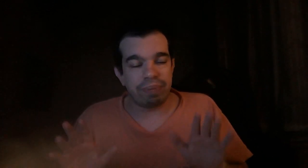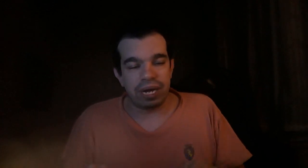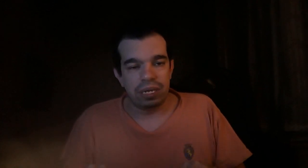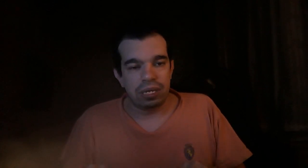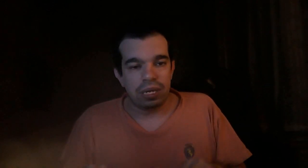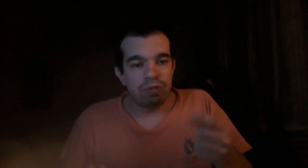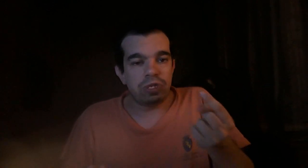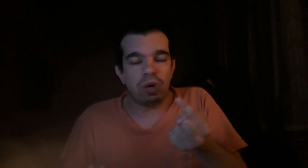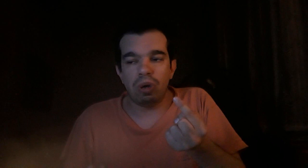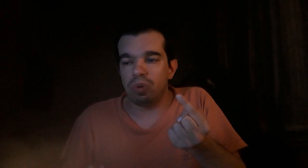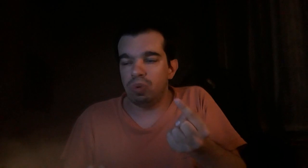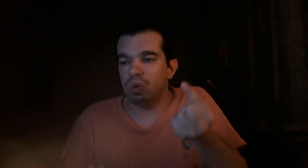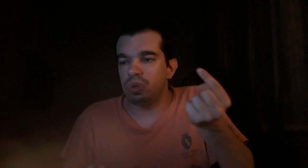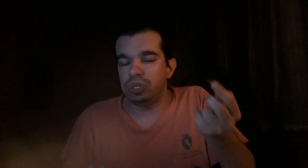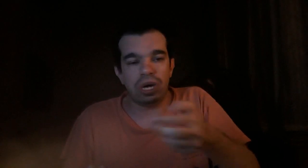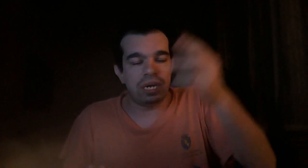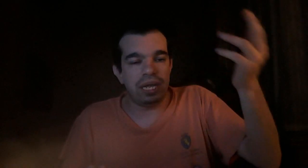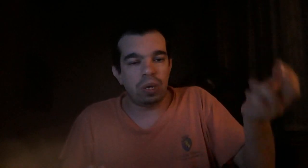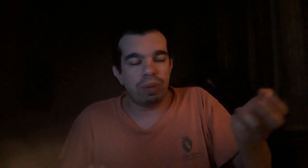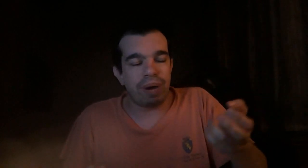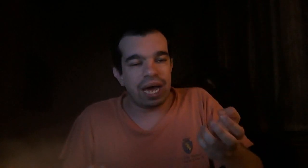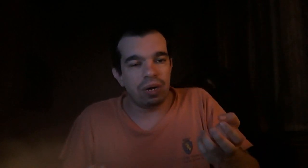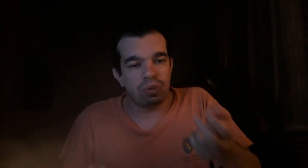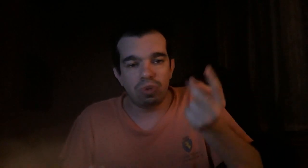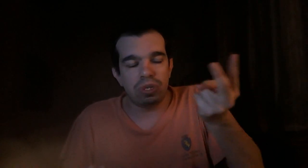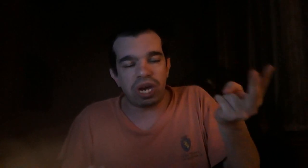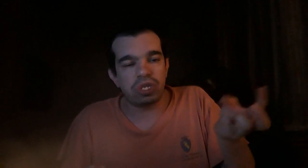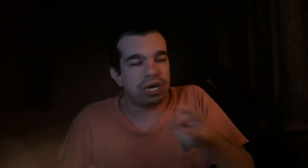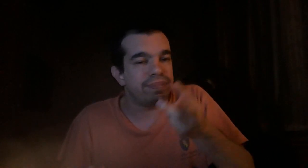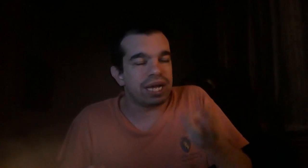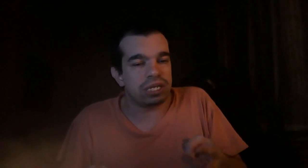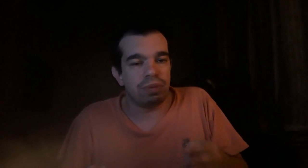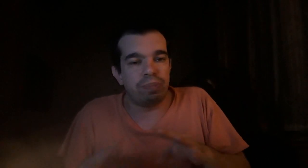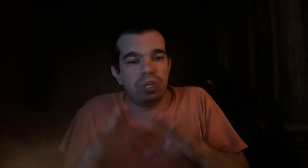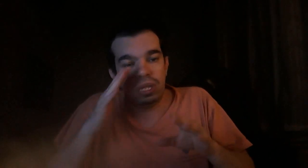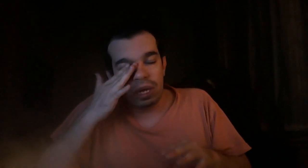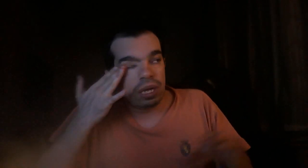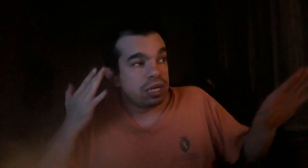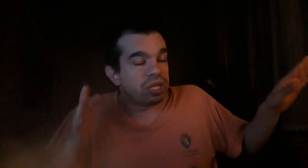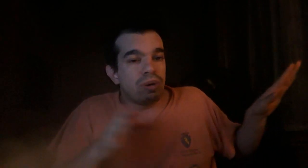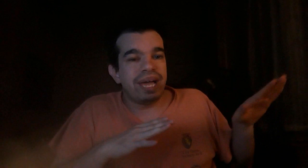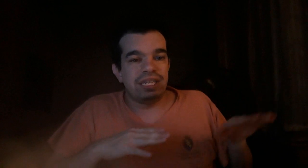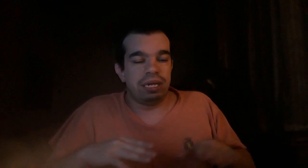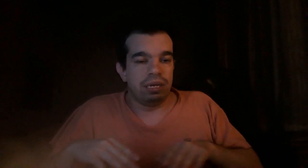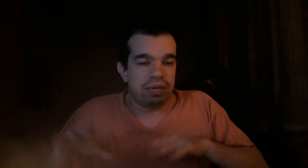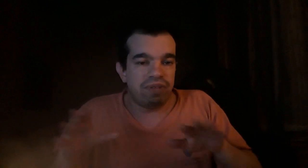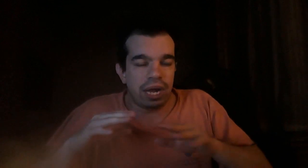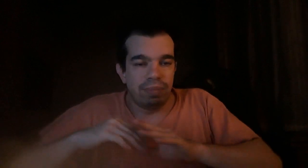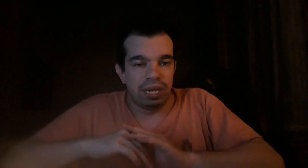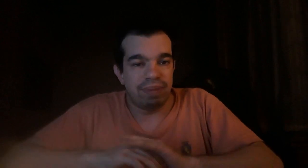sempre. Funzionano uno o due giorni, lo riparano, due o tre giorni massimo, poi stanno mesi fermi,